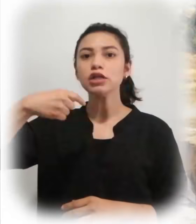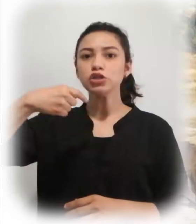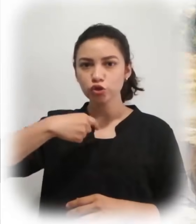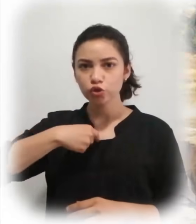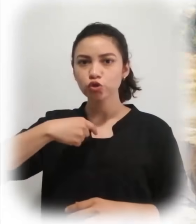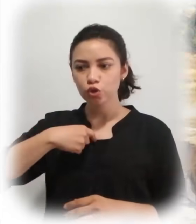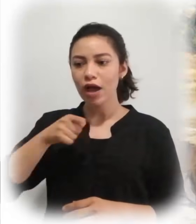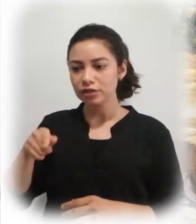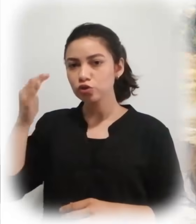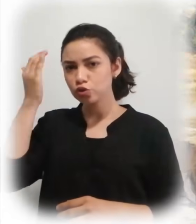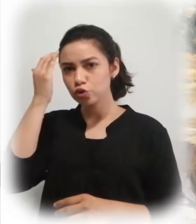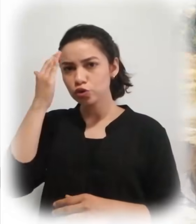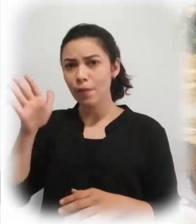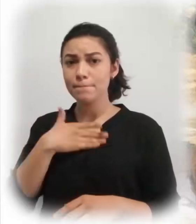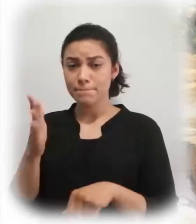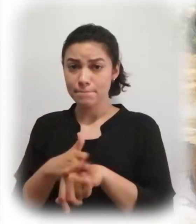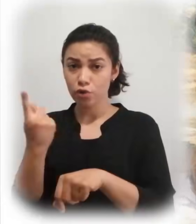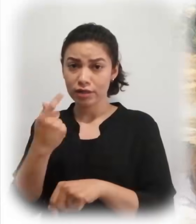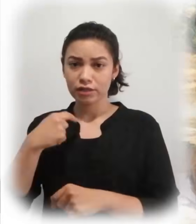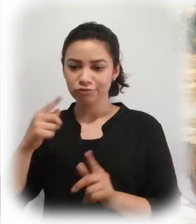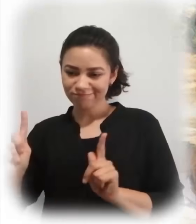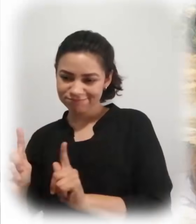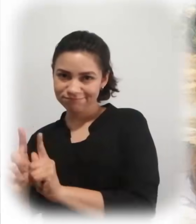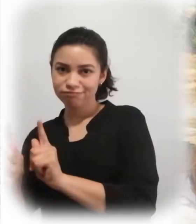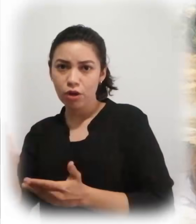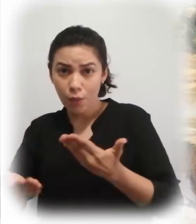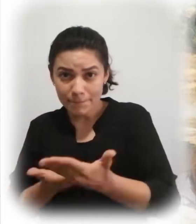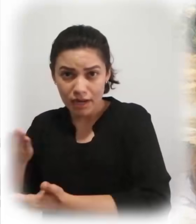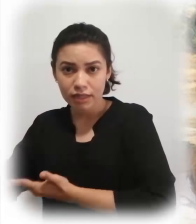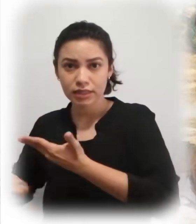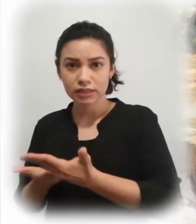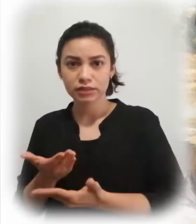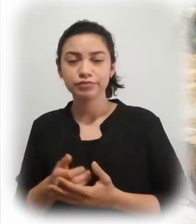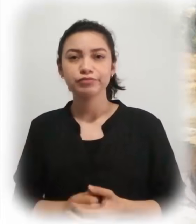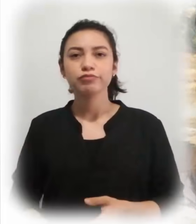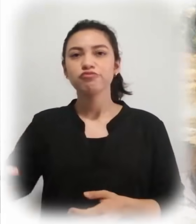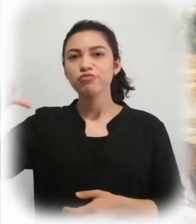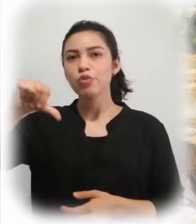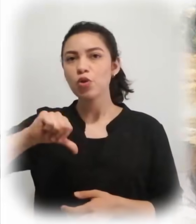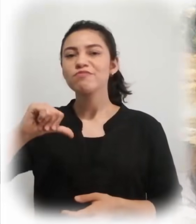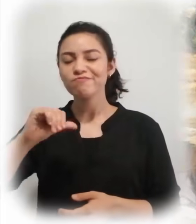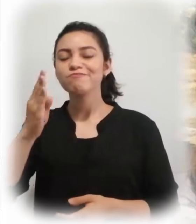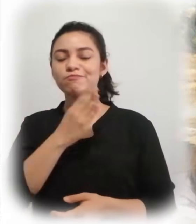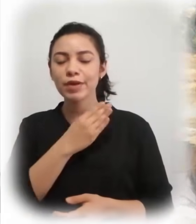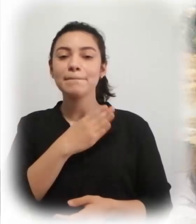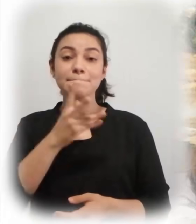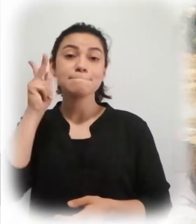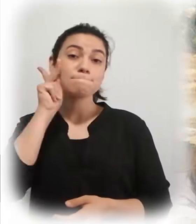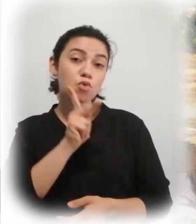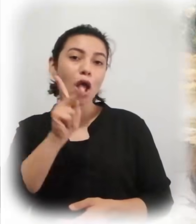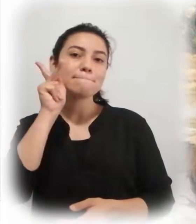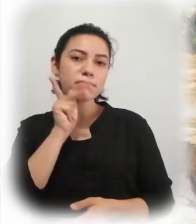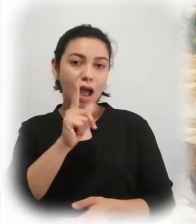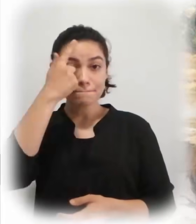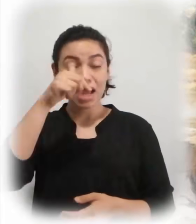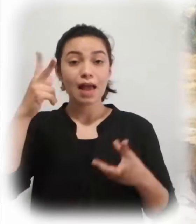compartiendo con ellos? hoy sería un buen examen tanto para ovejas